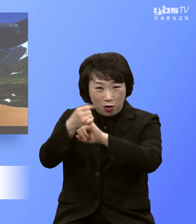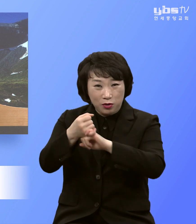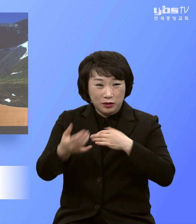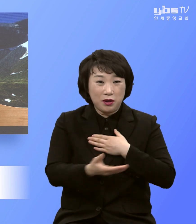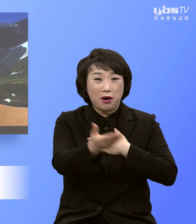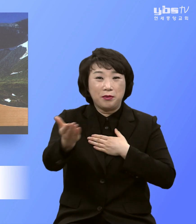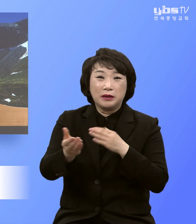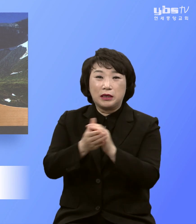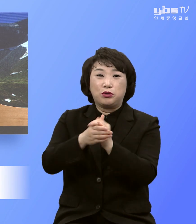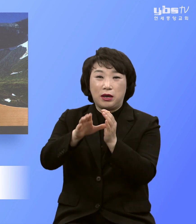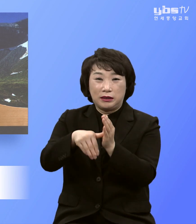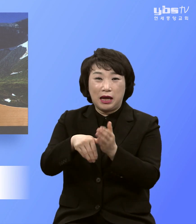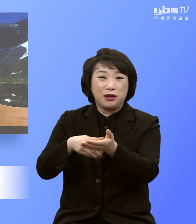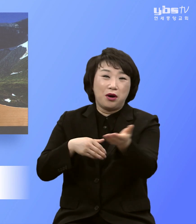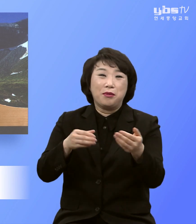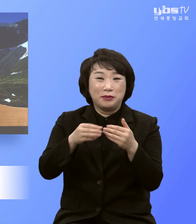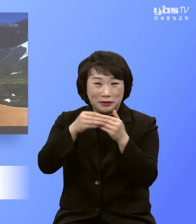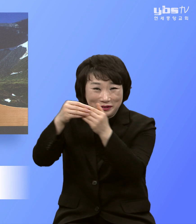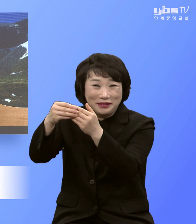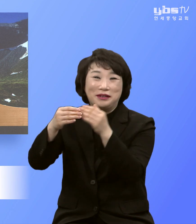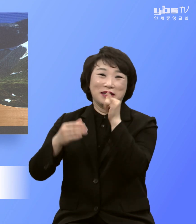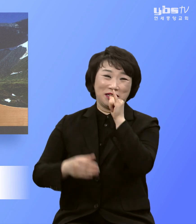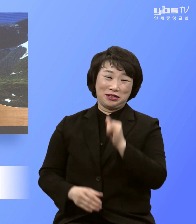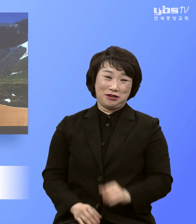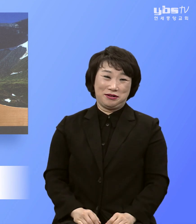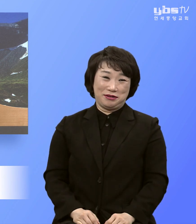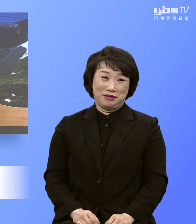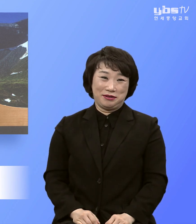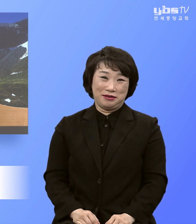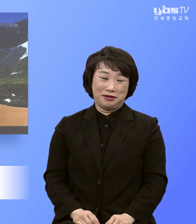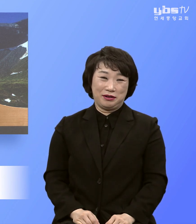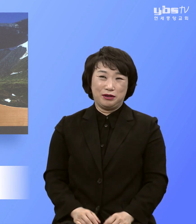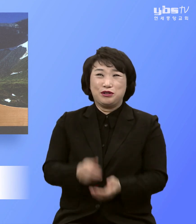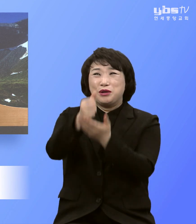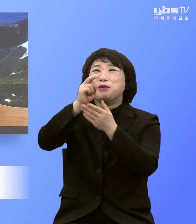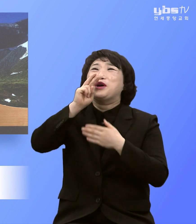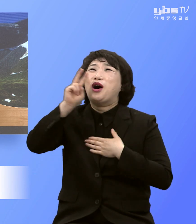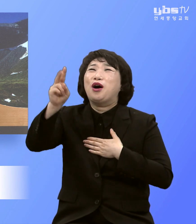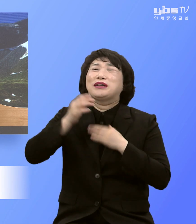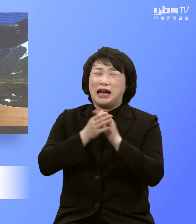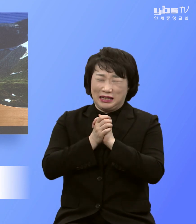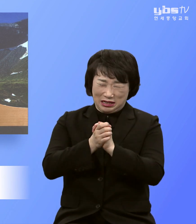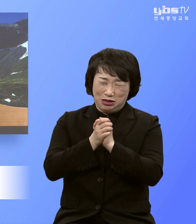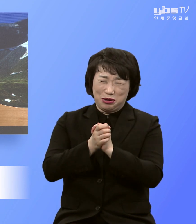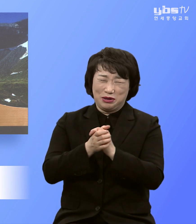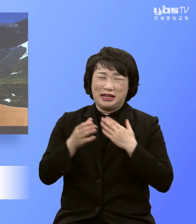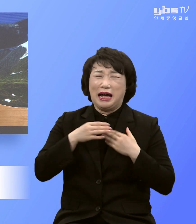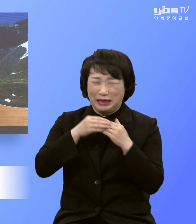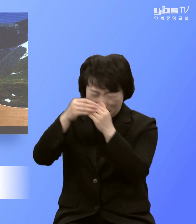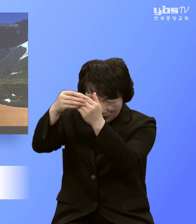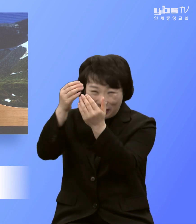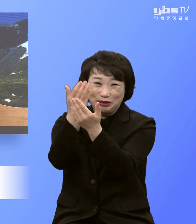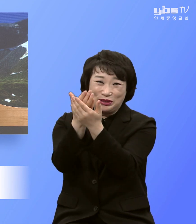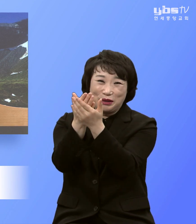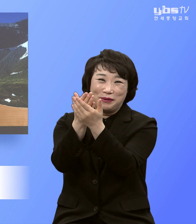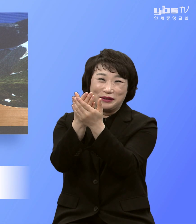이름을 기도로 당신을 경영하게 만든다. 주여 나를 기도로 나를 경영하게